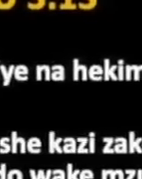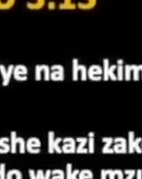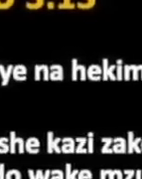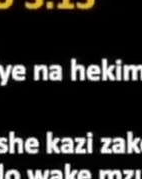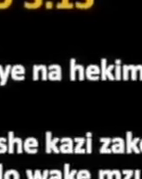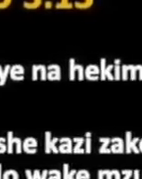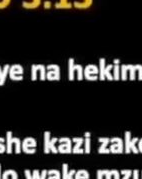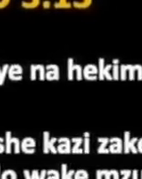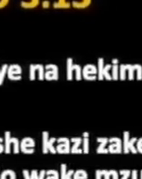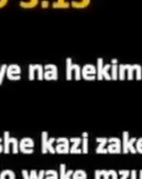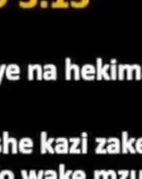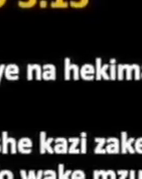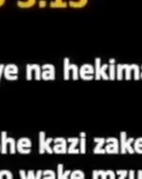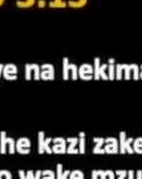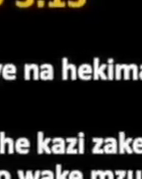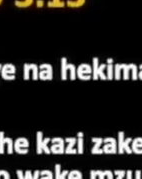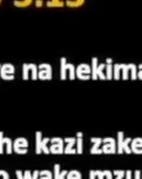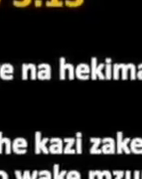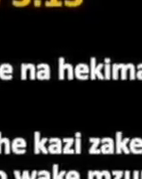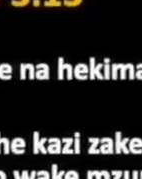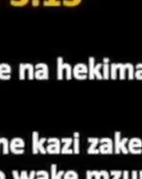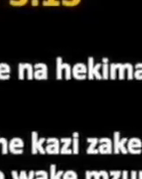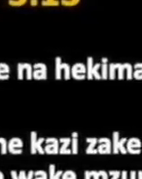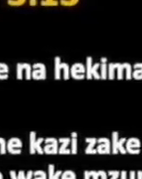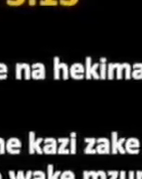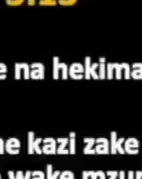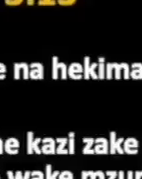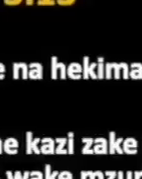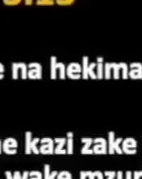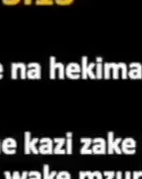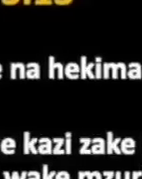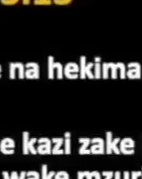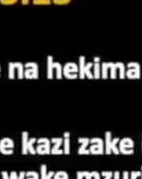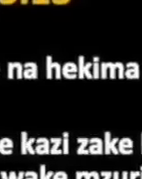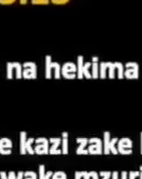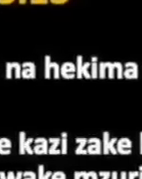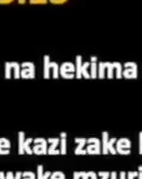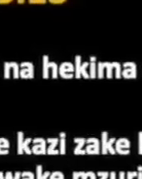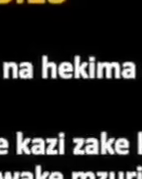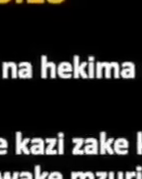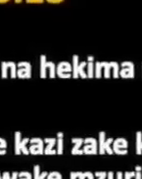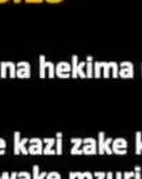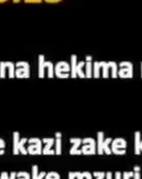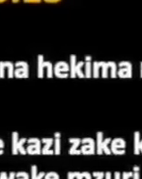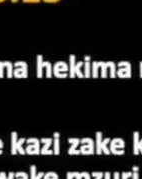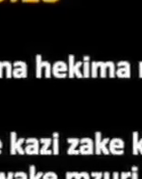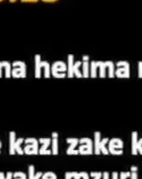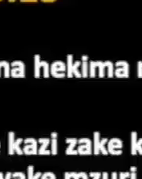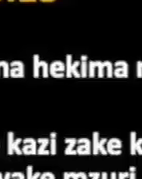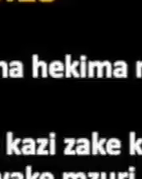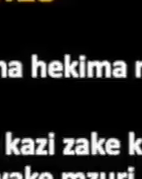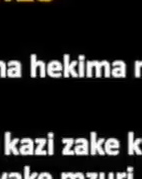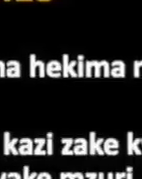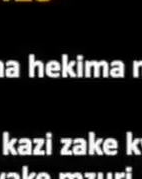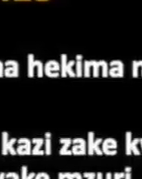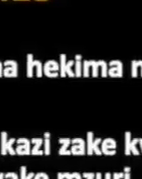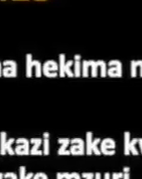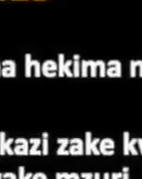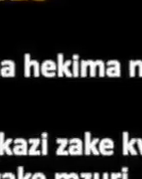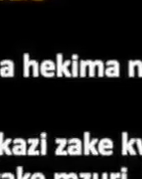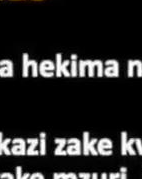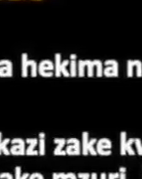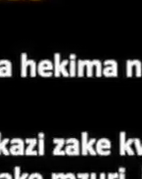Ni nani aliye na hekima na ufahamu kwenu? Naonyeshe kazi zake kwa mwenendo wake mzuri. Katika upole